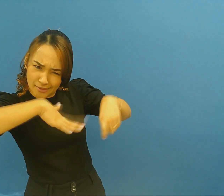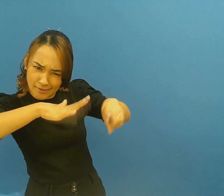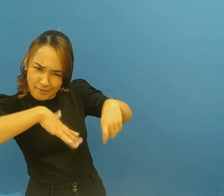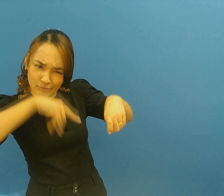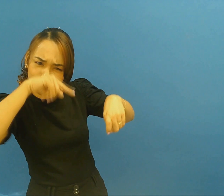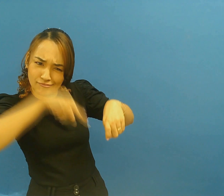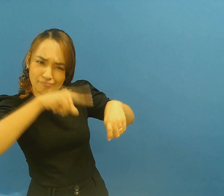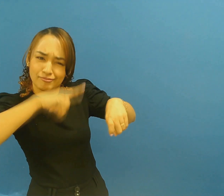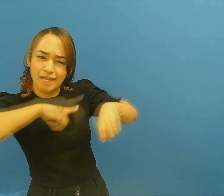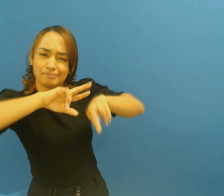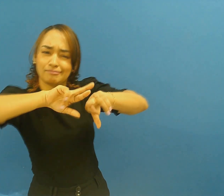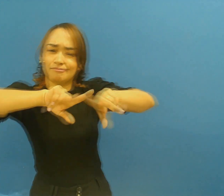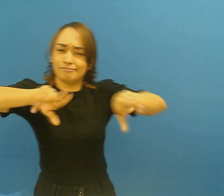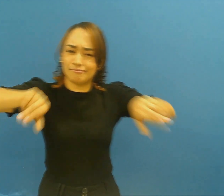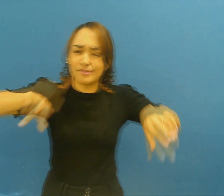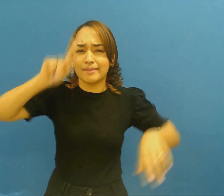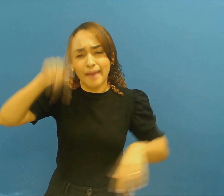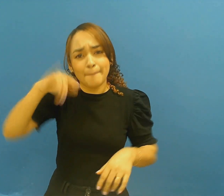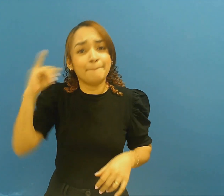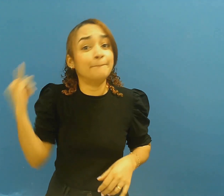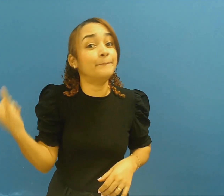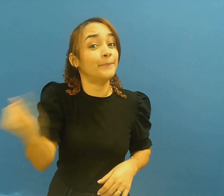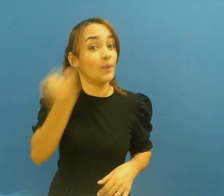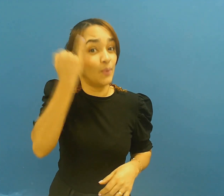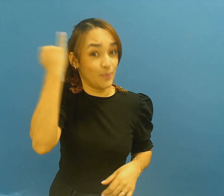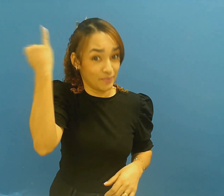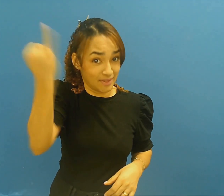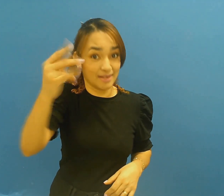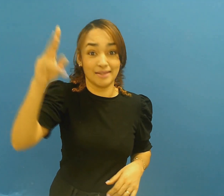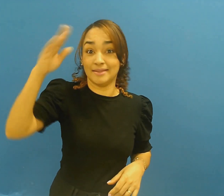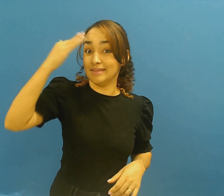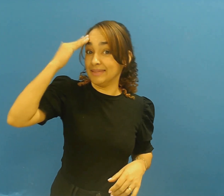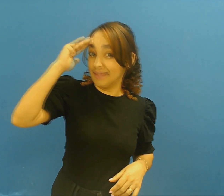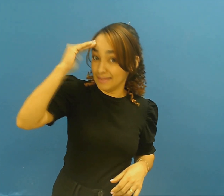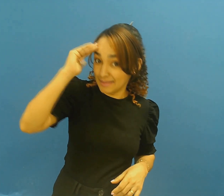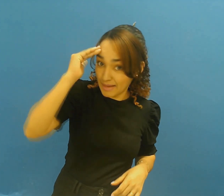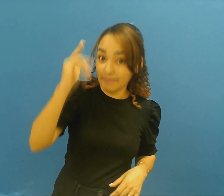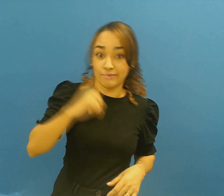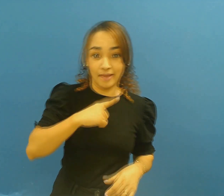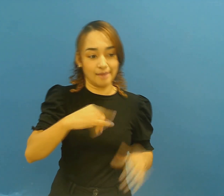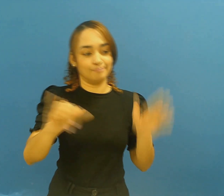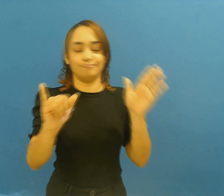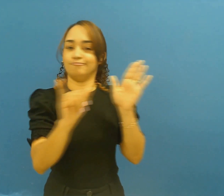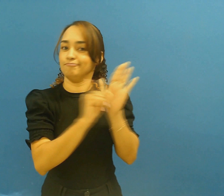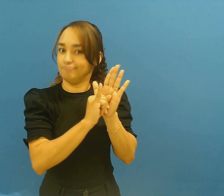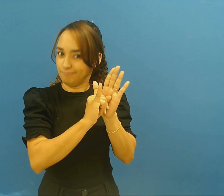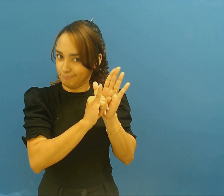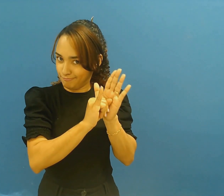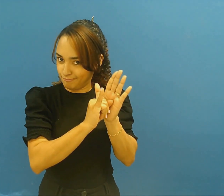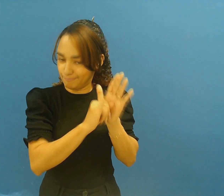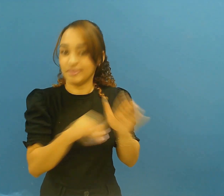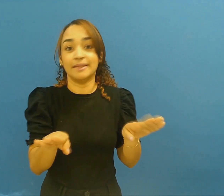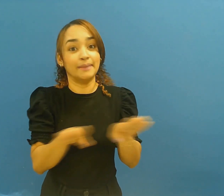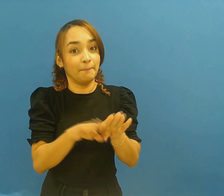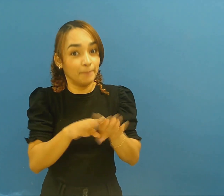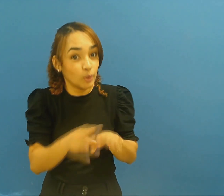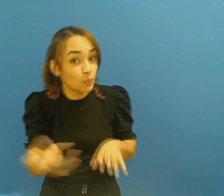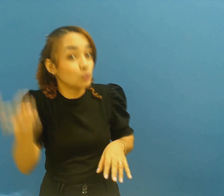Conhecer os mitos é entender um pouco da identidade cultural de um povo,